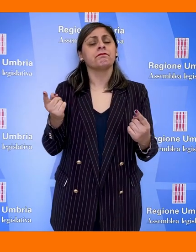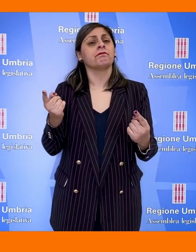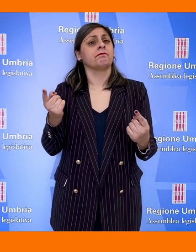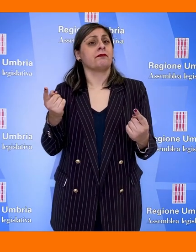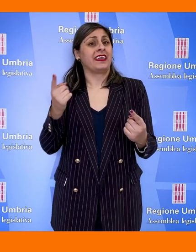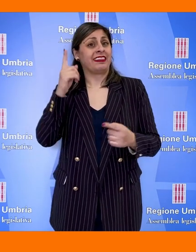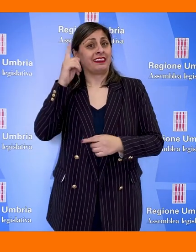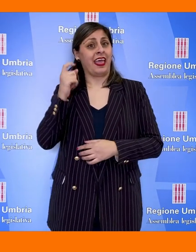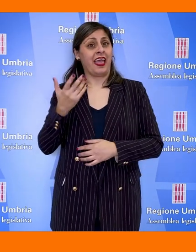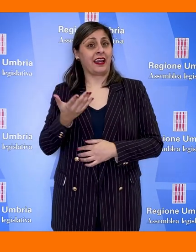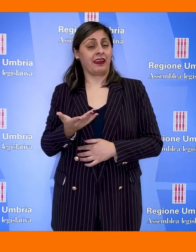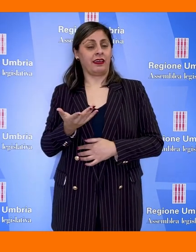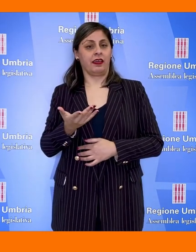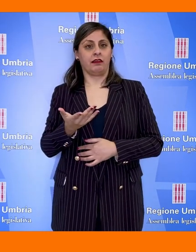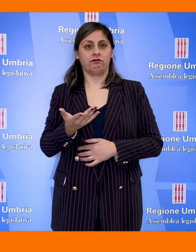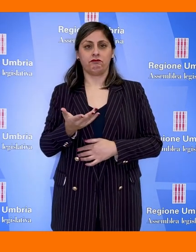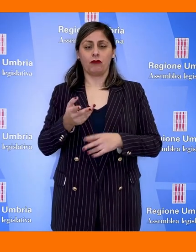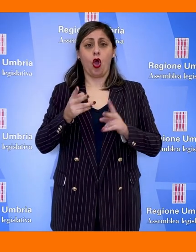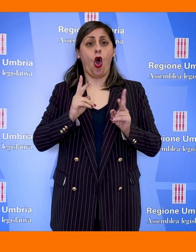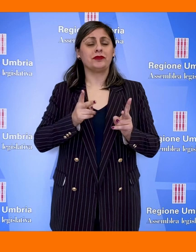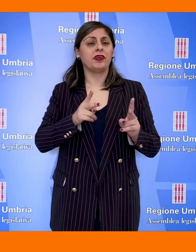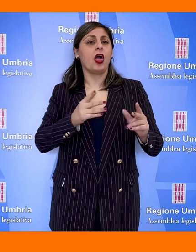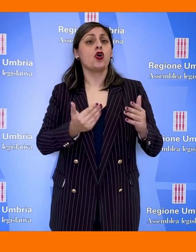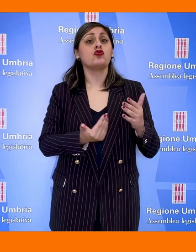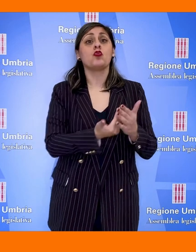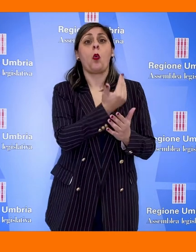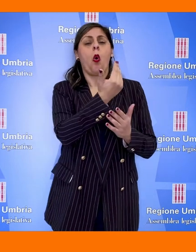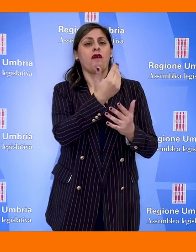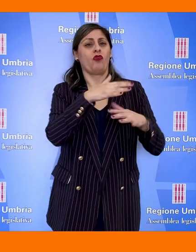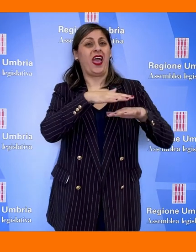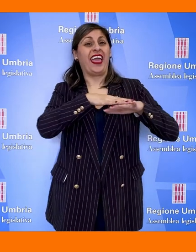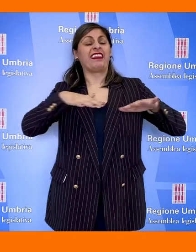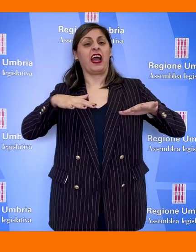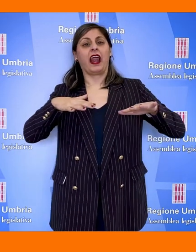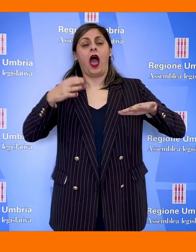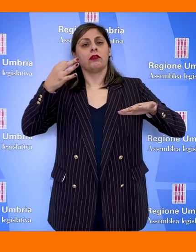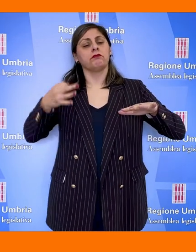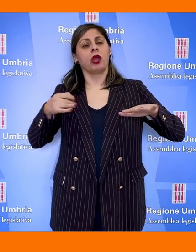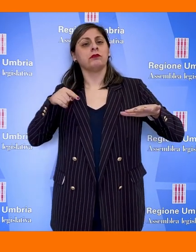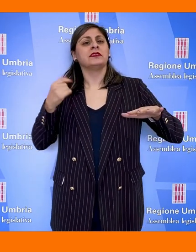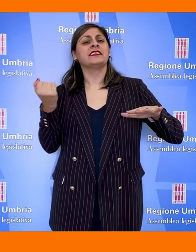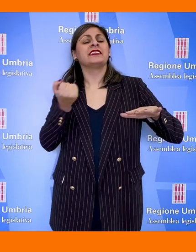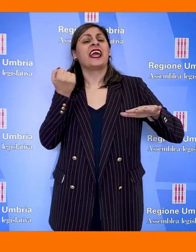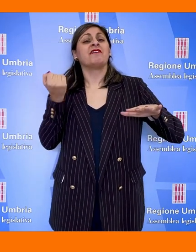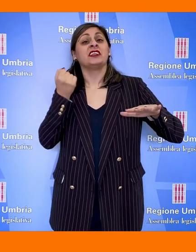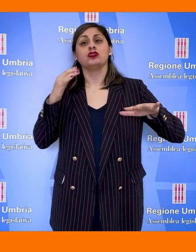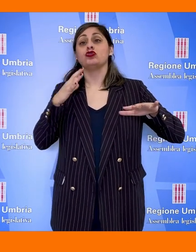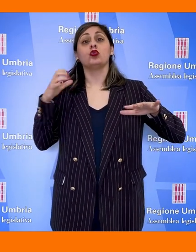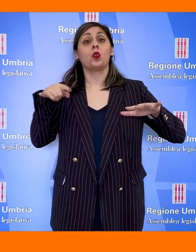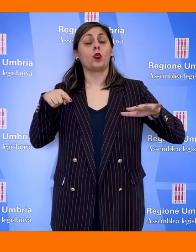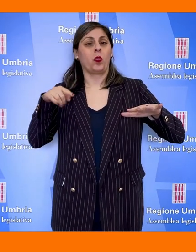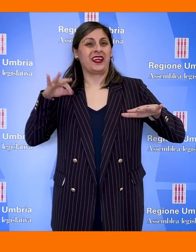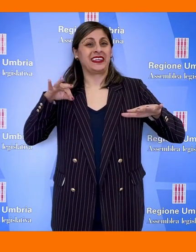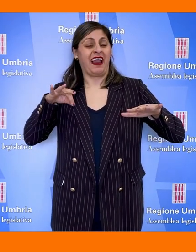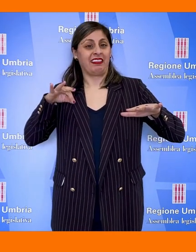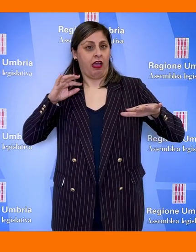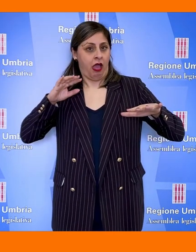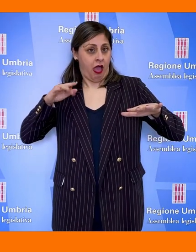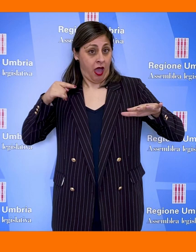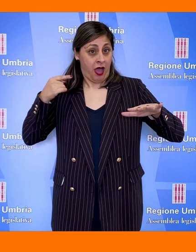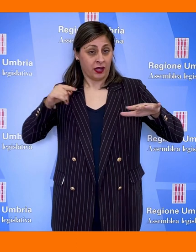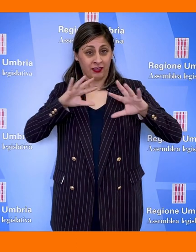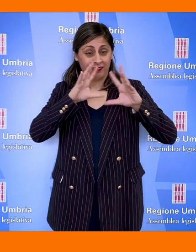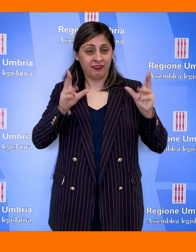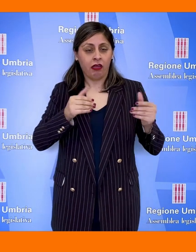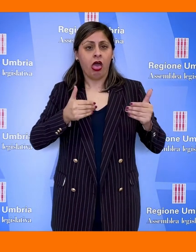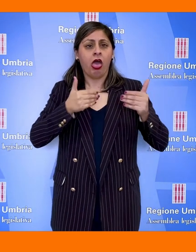è improrogabile che Terni abbia il suo nuovo ospedale integrato con la rete e la struttura dei